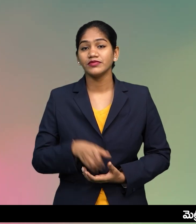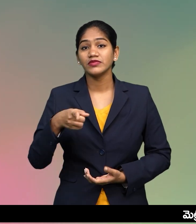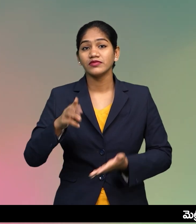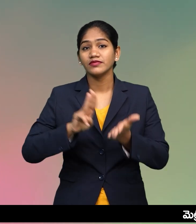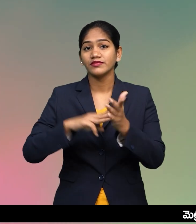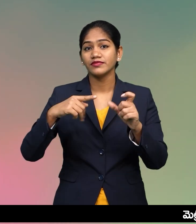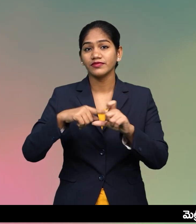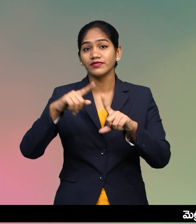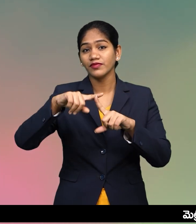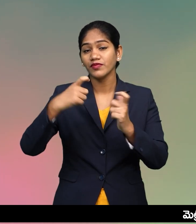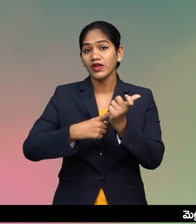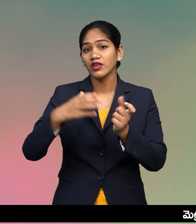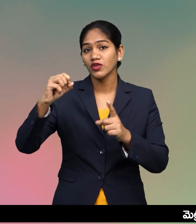మెట్రోపాలిటన్ నగరాలు